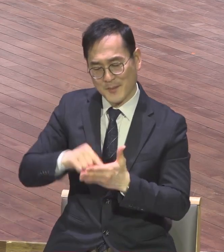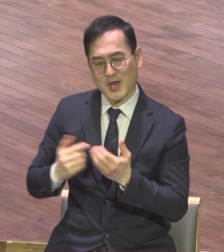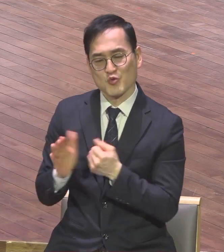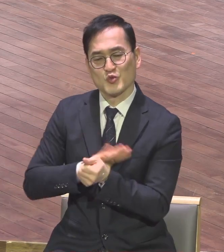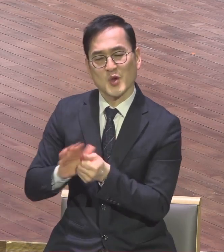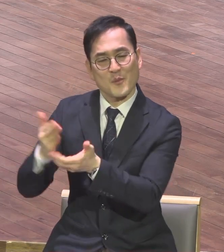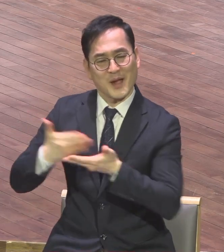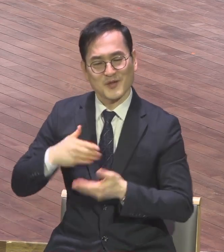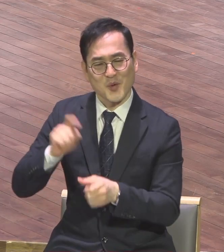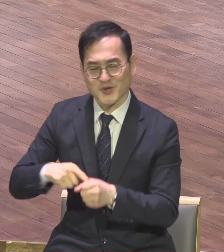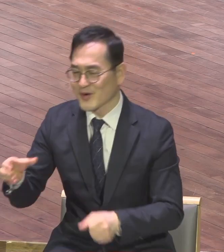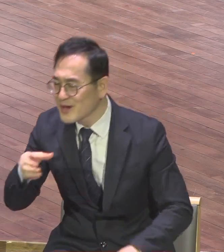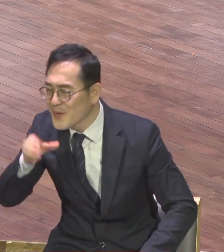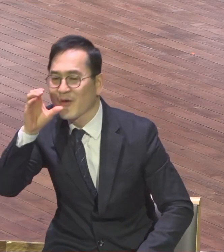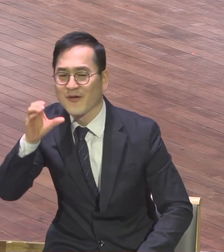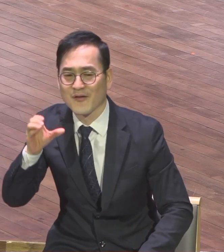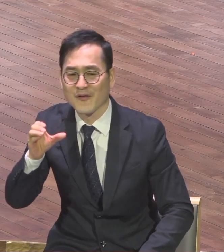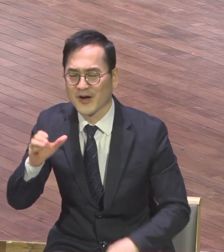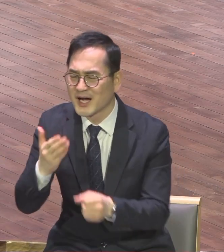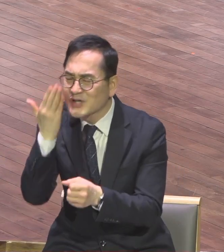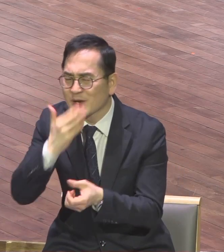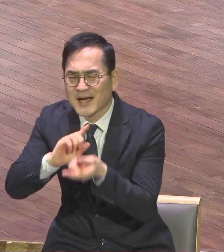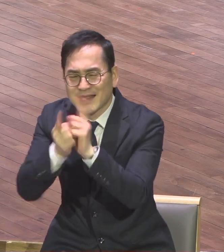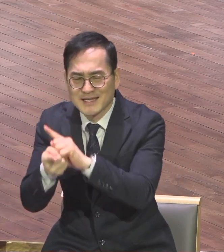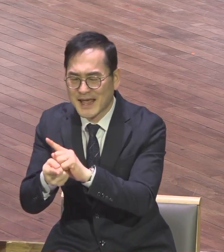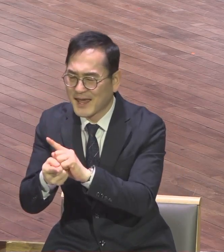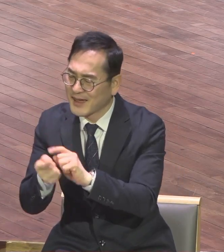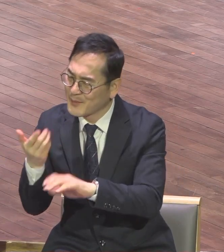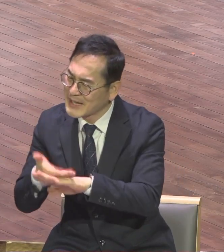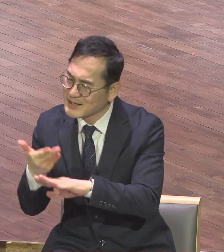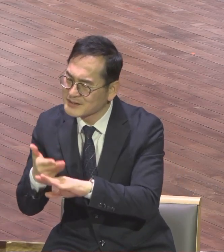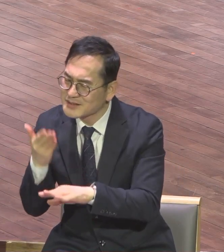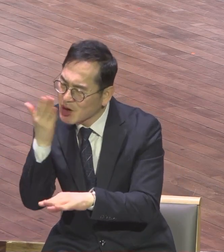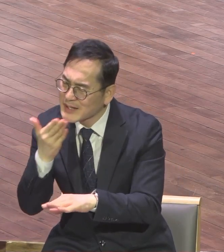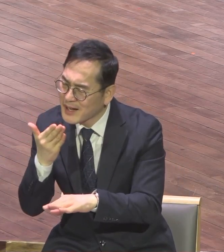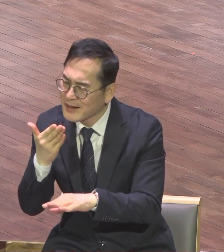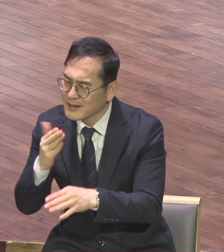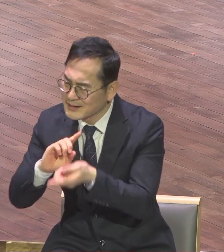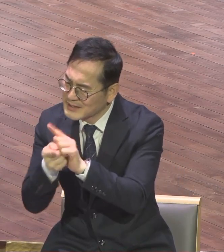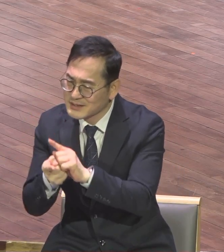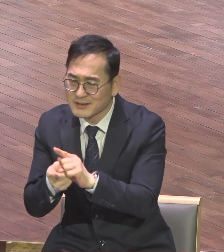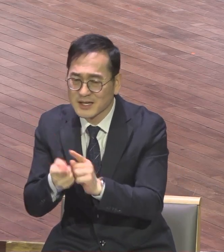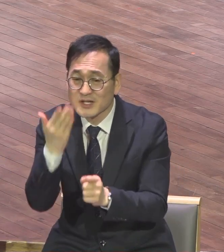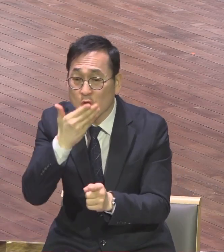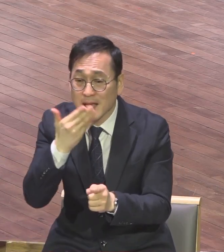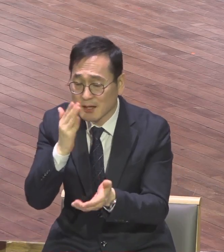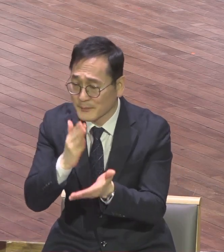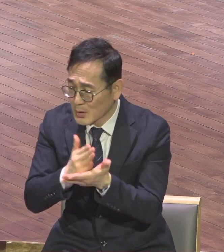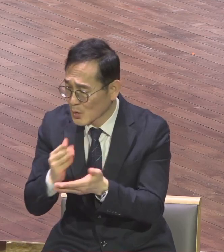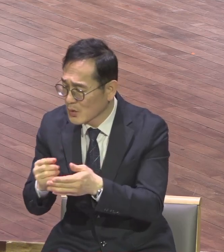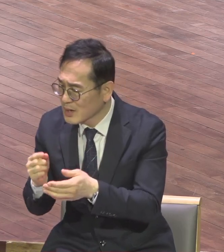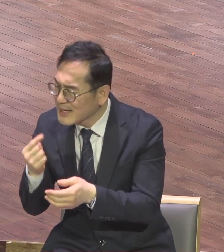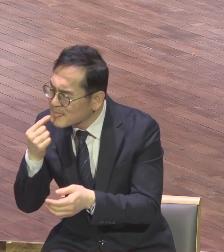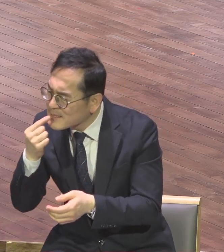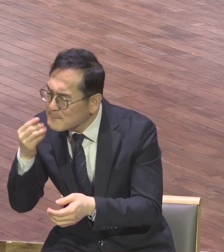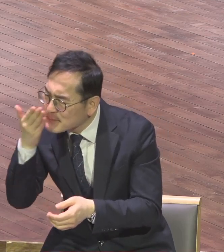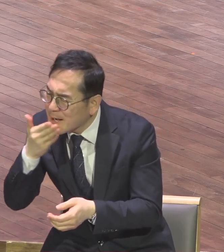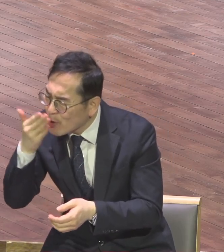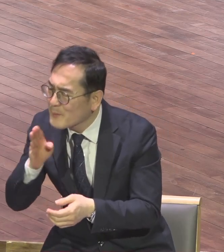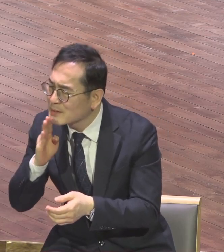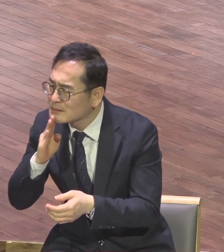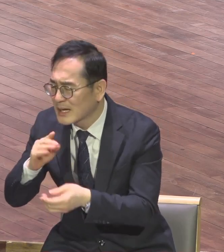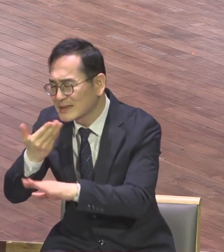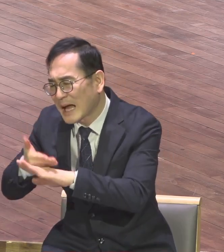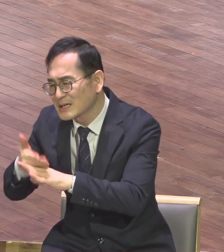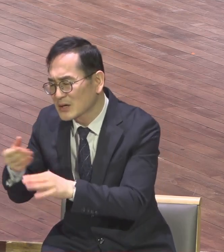먹죠. 설탕 대신에 합성 감미료를 쓰기 때문에 단맛은 그대로인데 칼로리가 없는 천상의 음료가 아닌가,